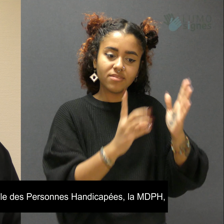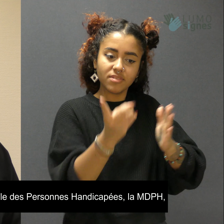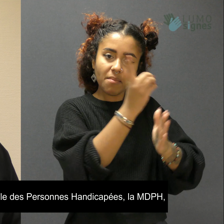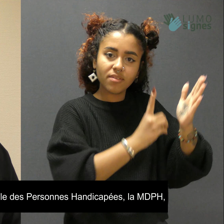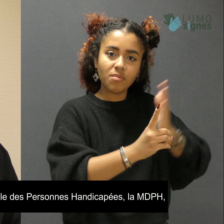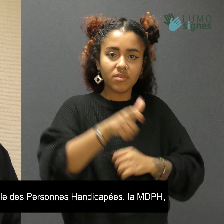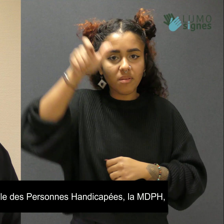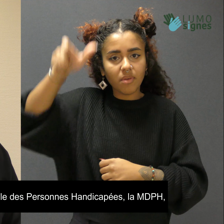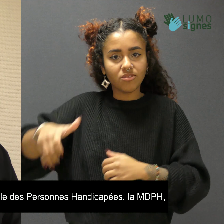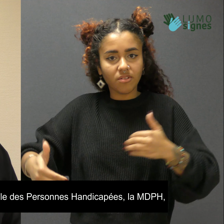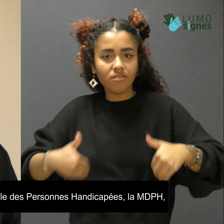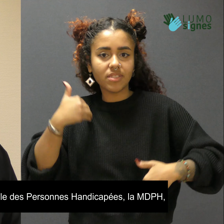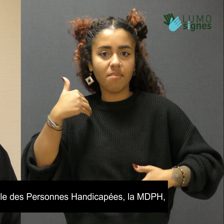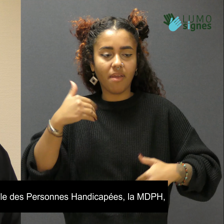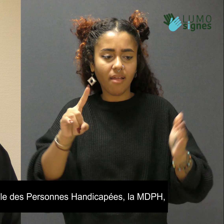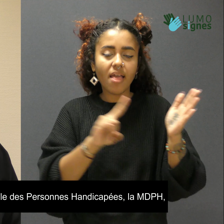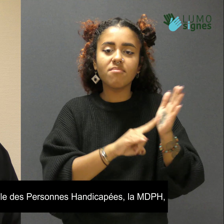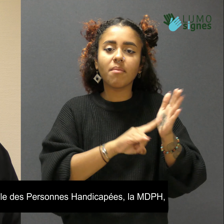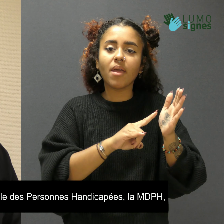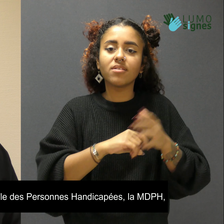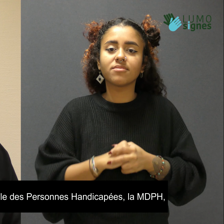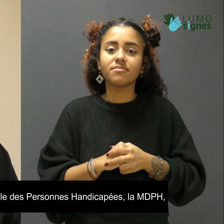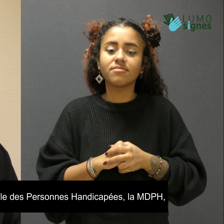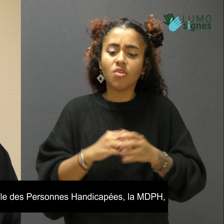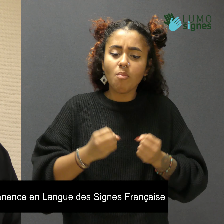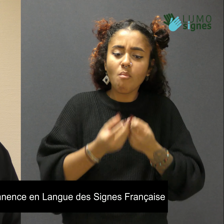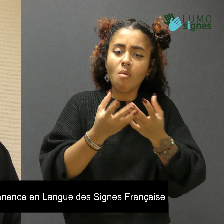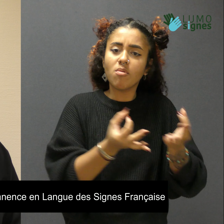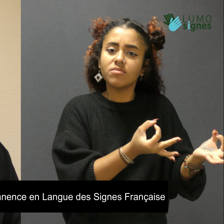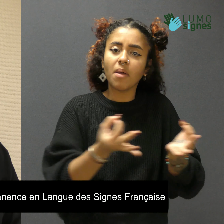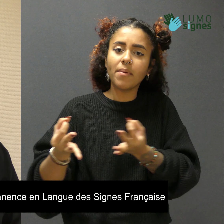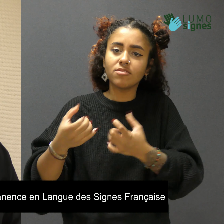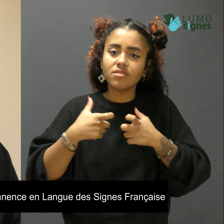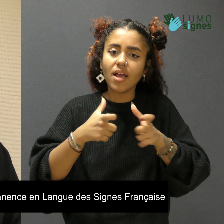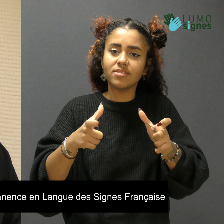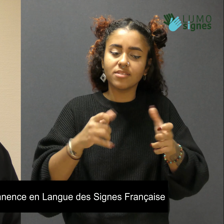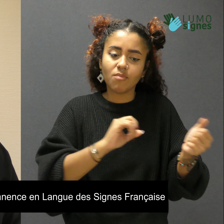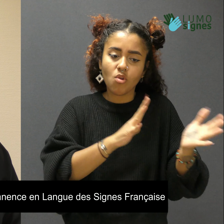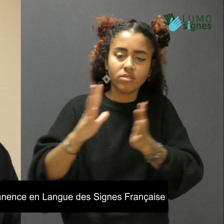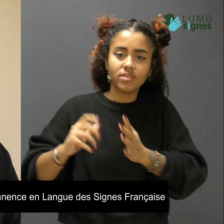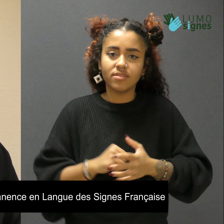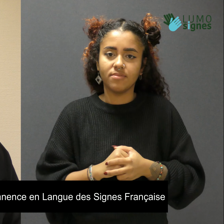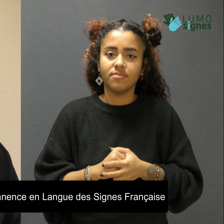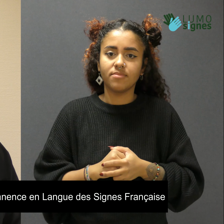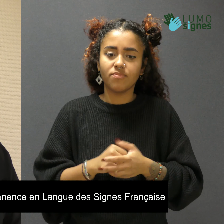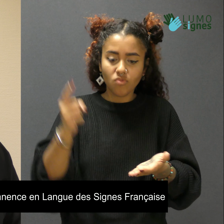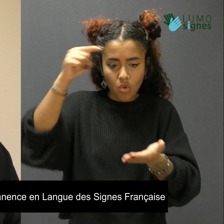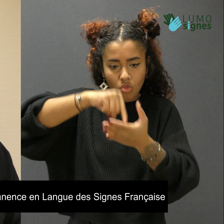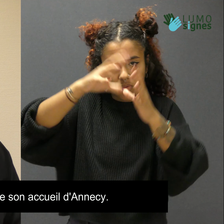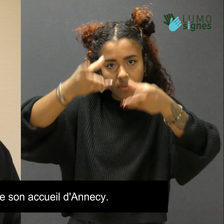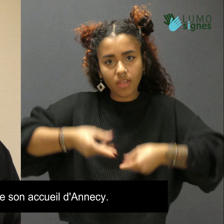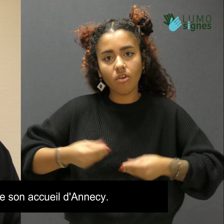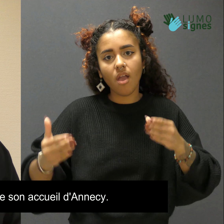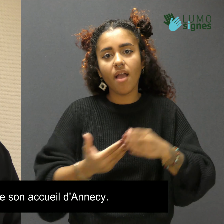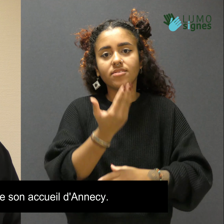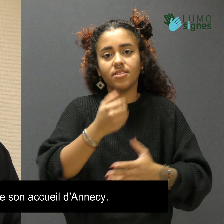La maison départementale des personnes handicapées, l'AMDPH, met en place une permanence en langue des signes française